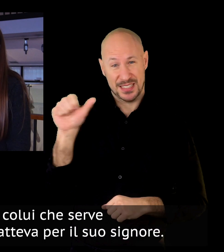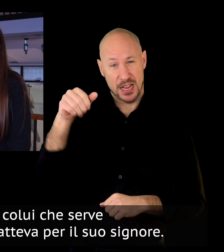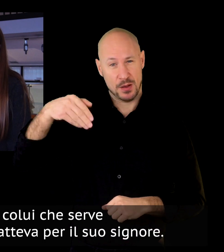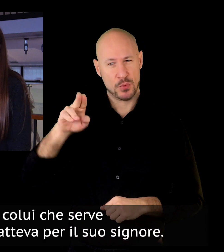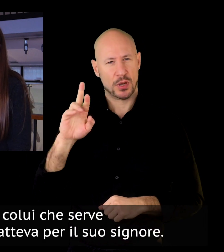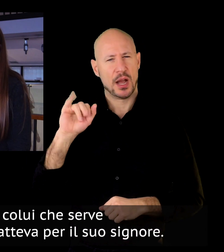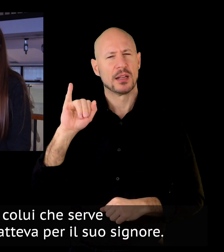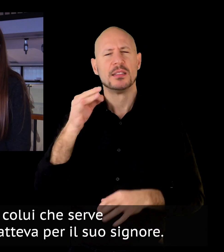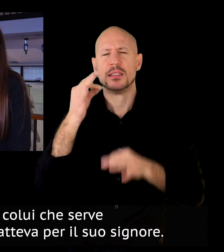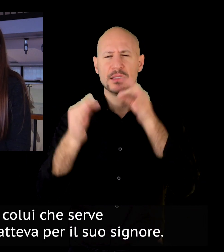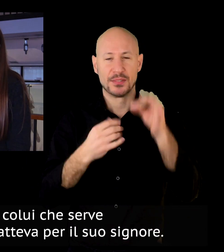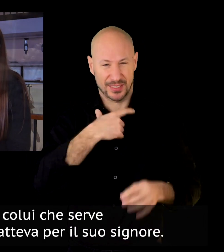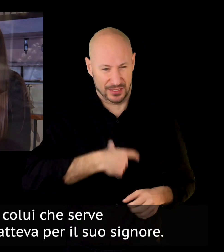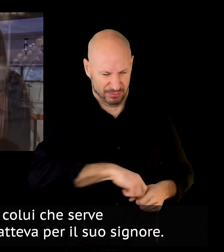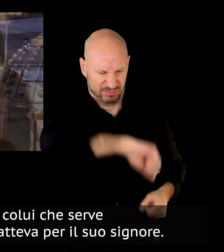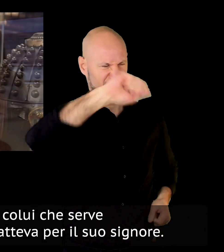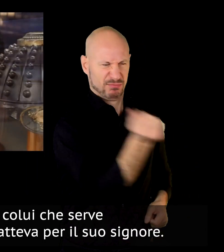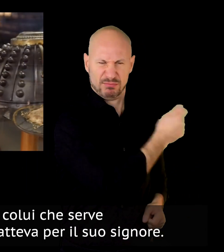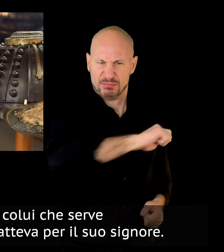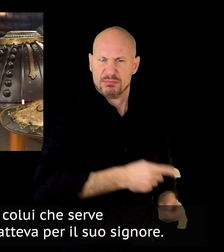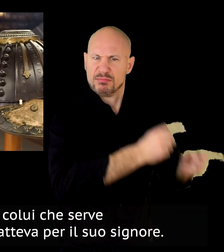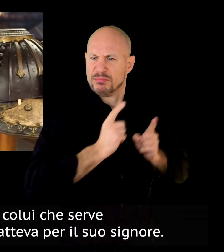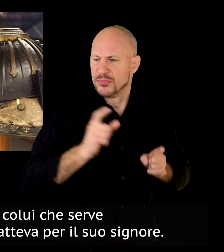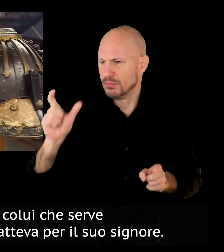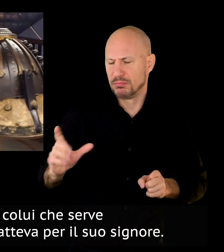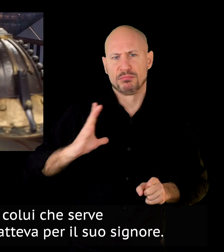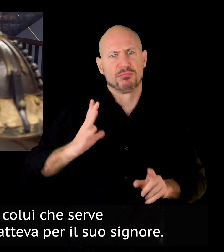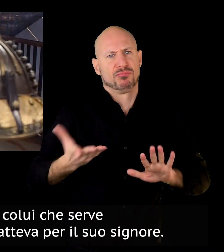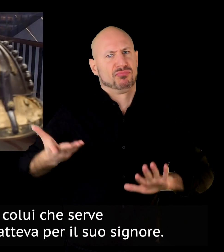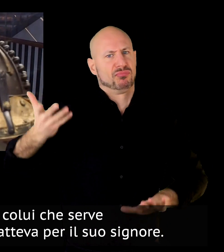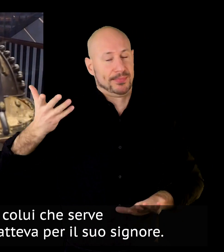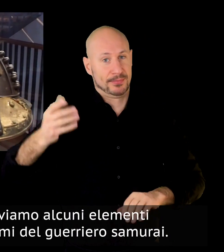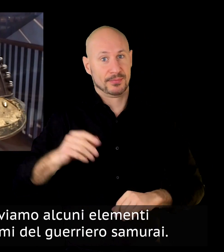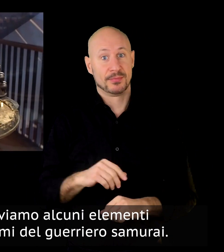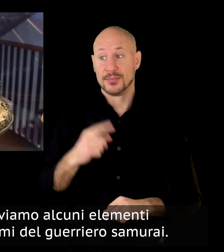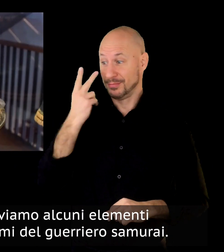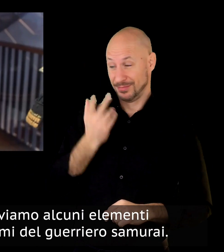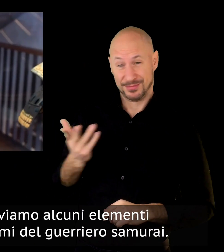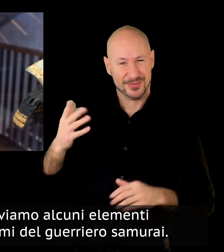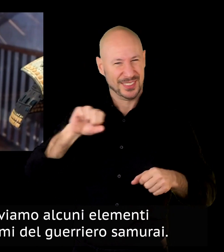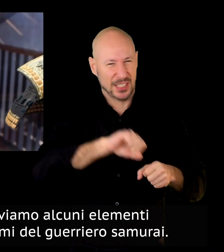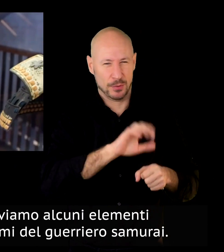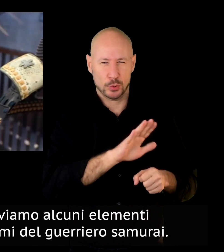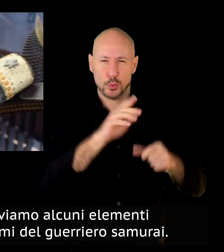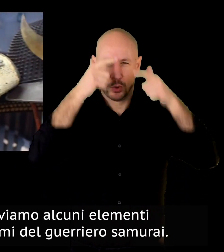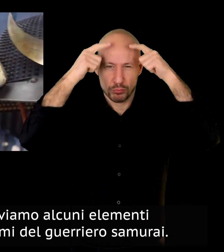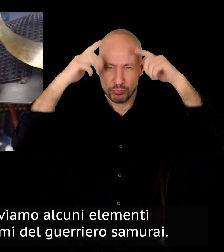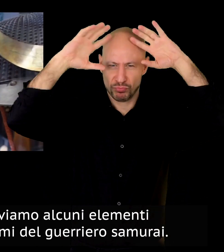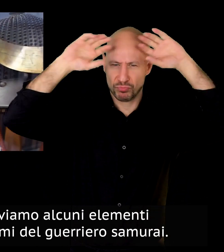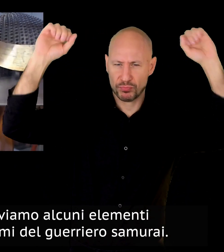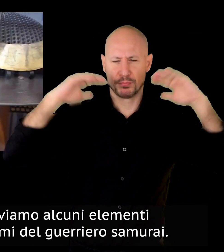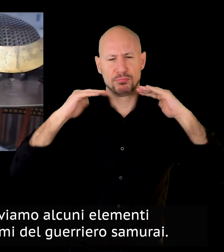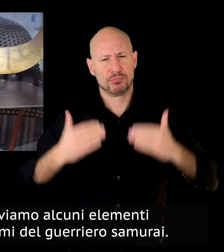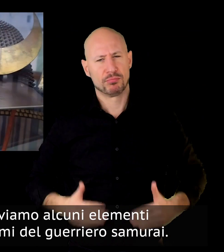letteralmente colui che serve ovvero colui che combatteva per il suo signore in queste vetrine troviamo in cui